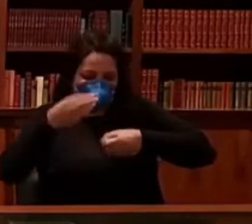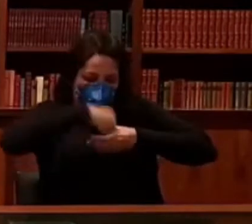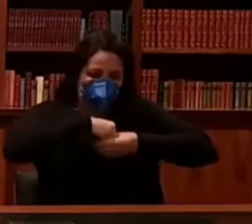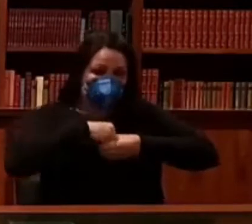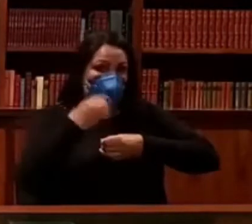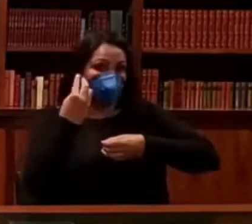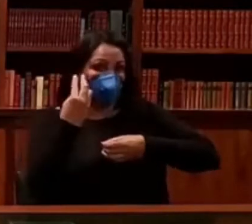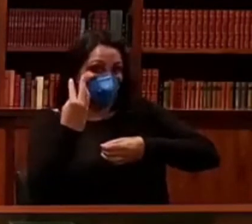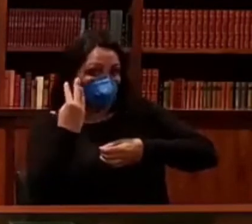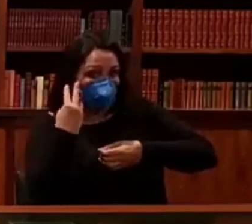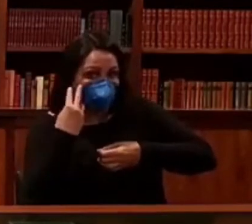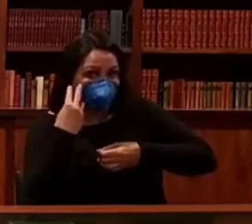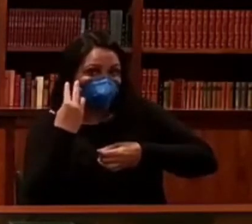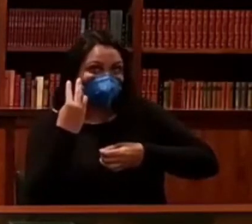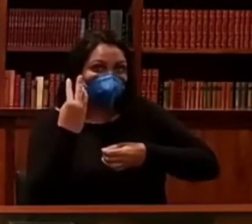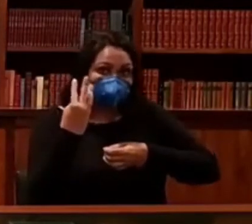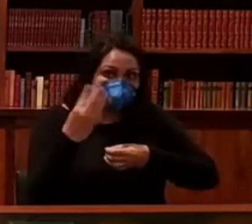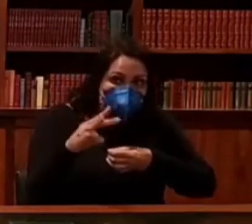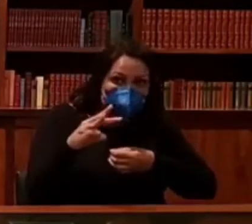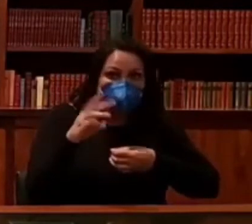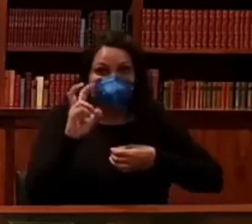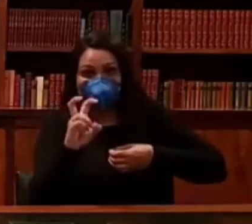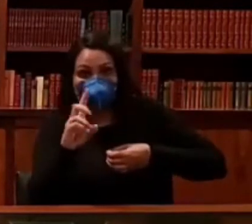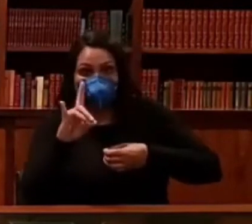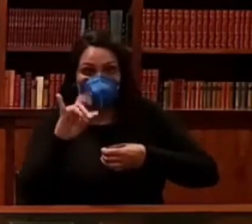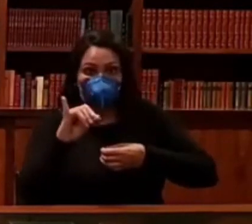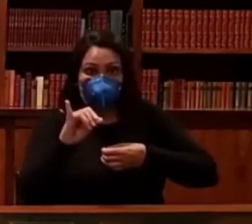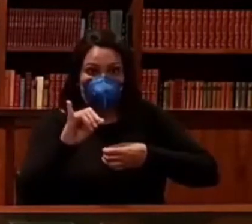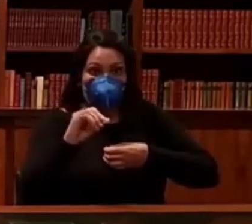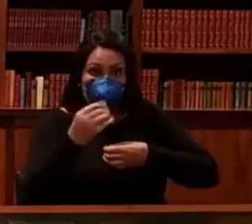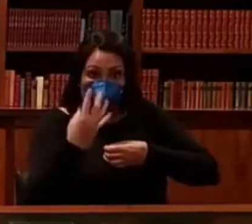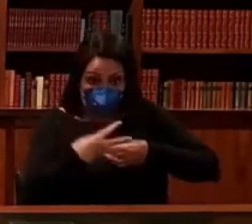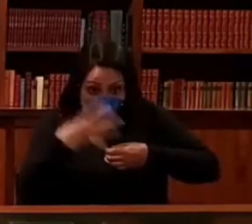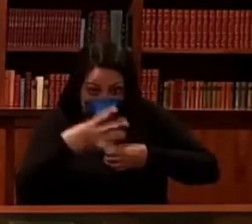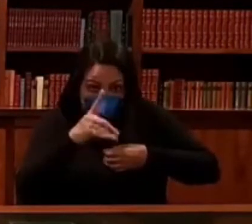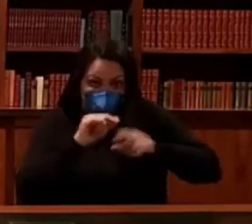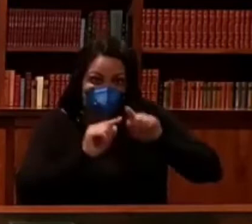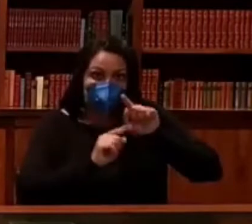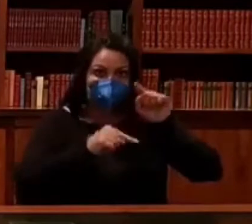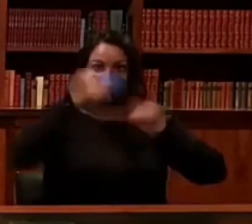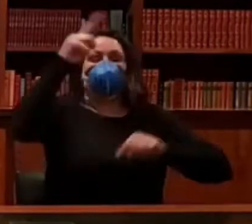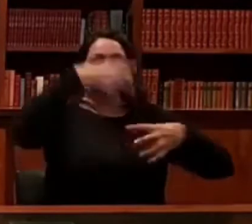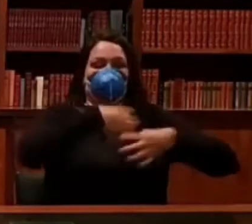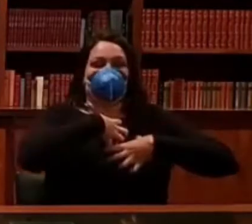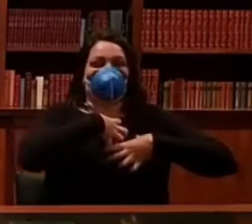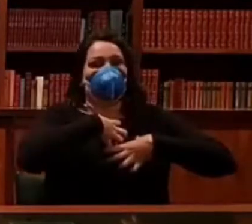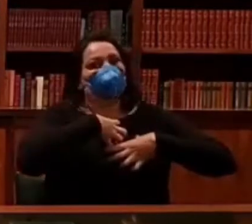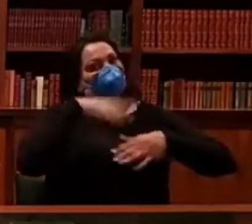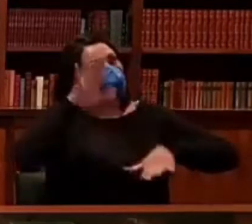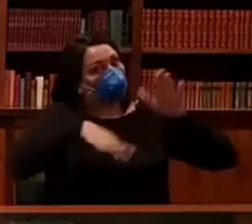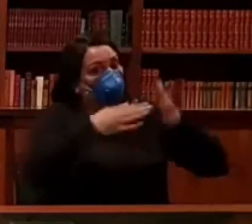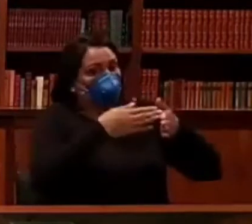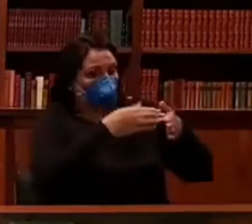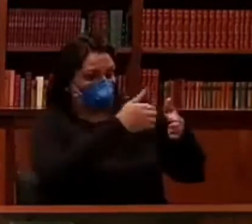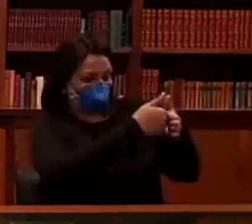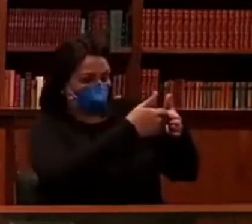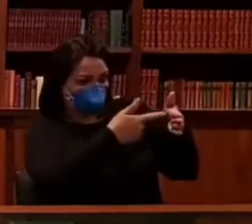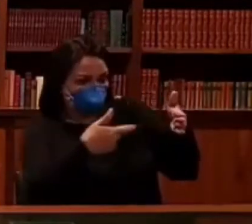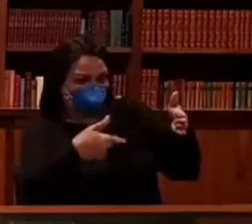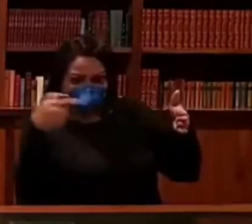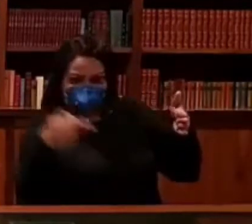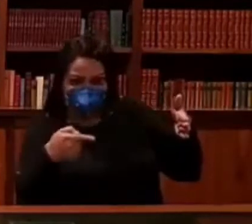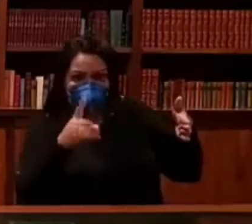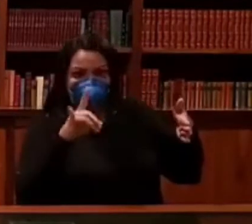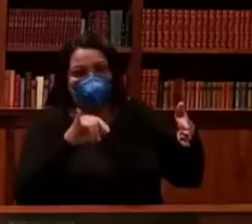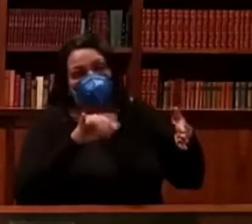de 3 a 5 dias, com pico no 4º dia. Então, mas tem gente que fala que pode ser no 7º, no 8º. Mas, assim,